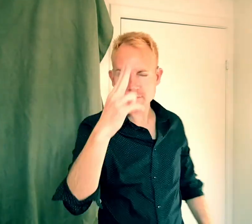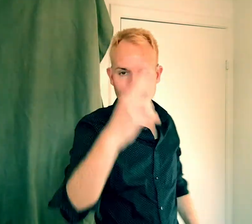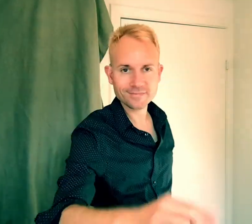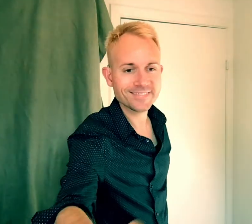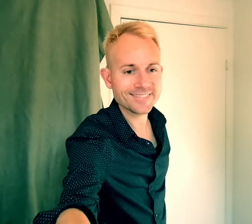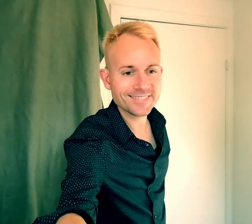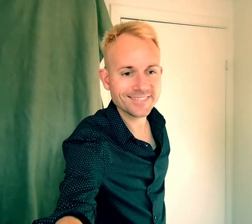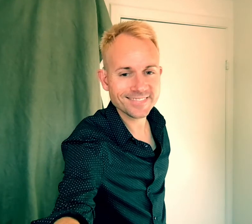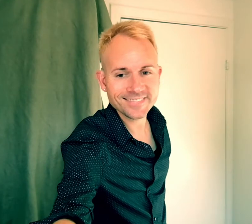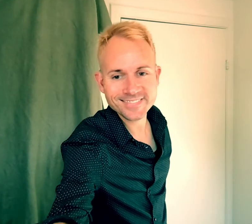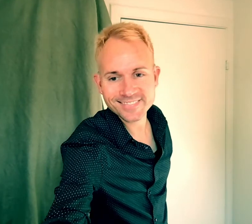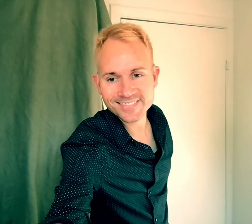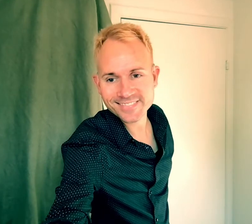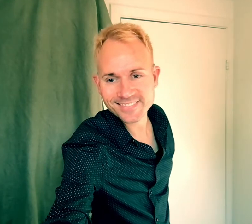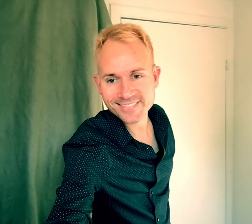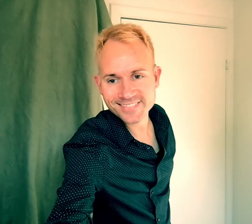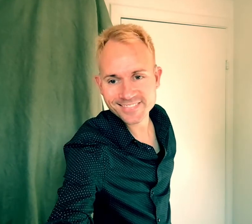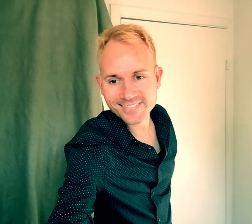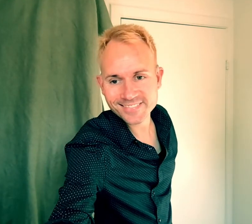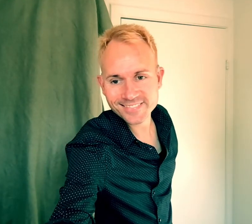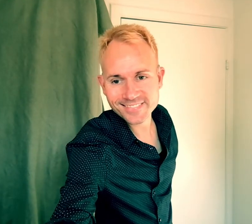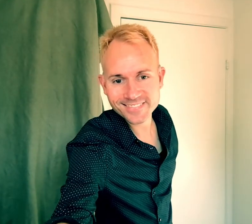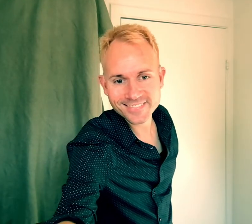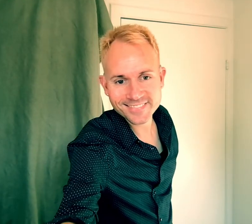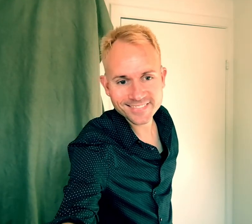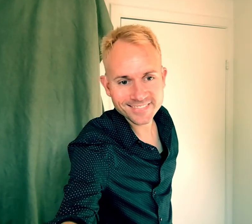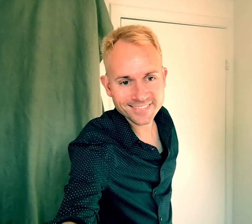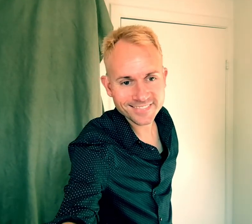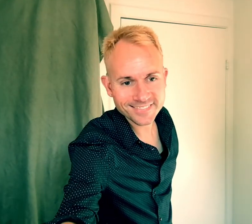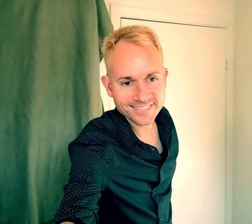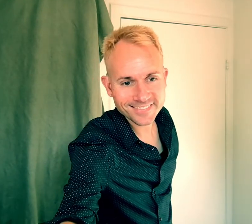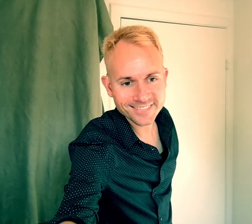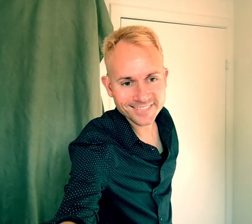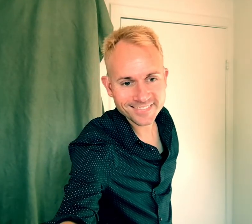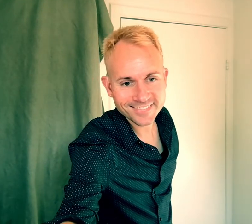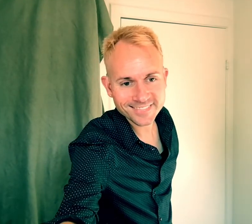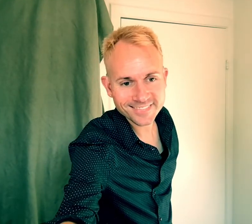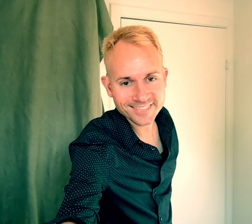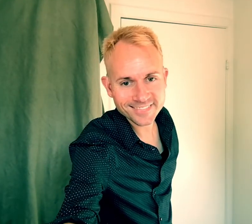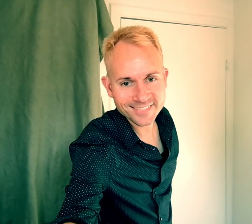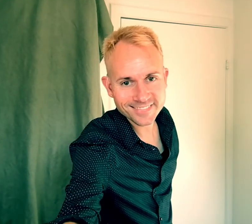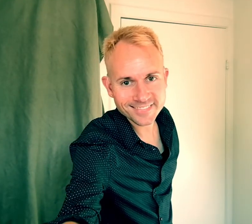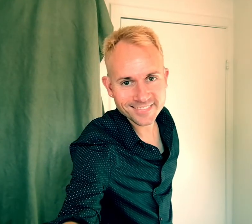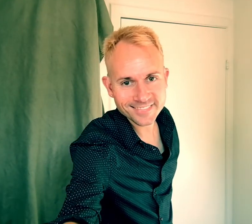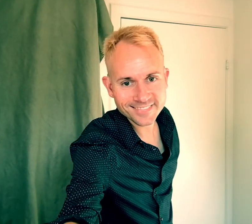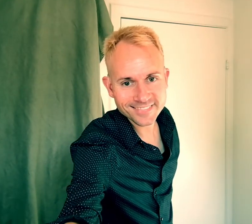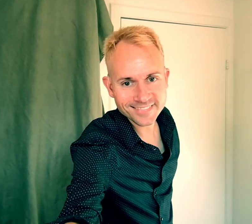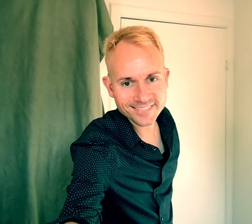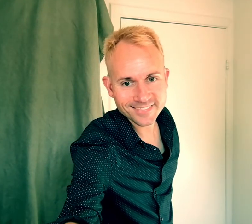Lige om I см